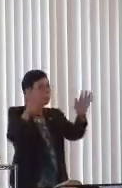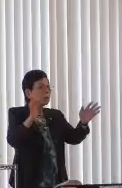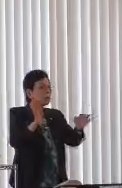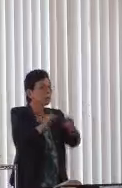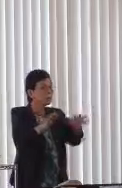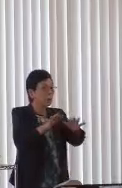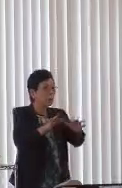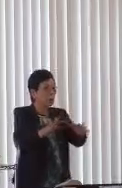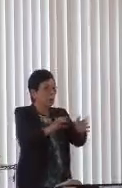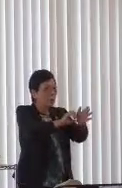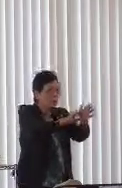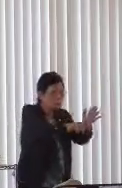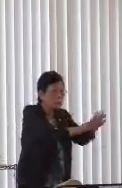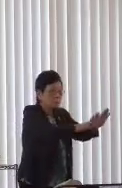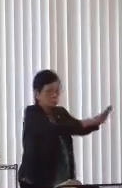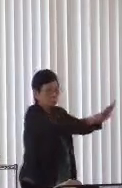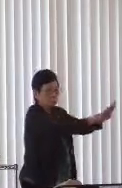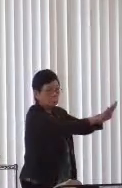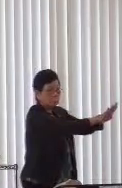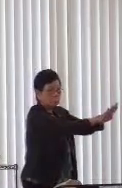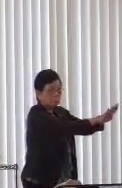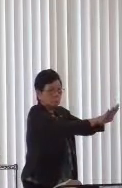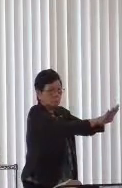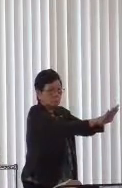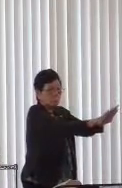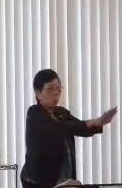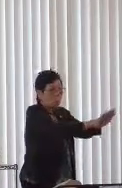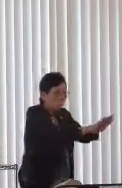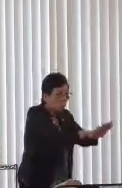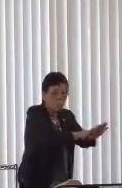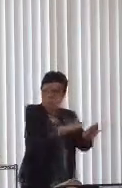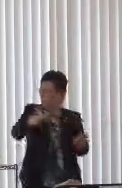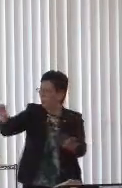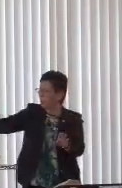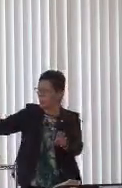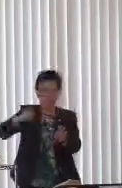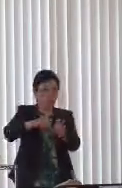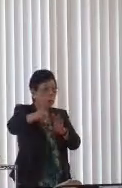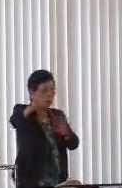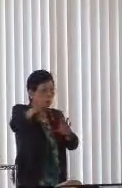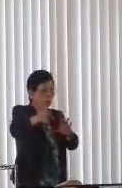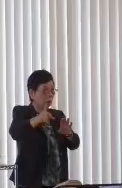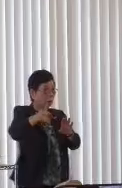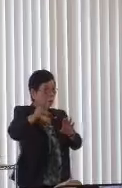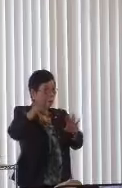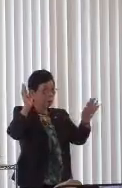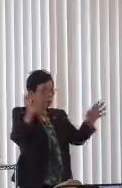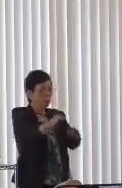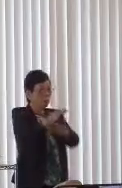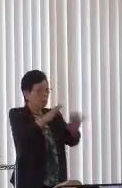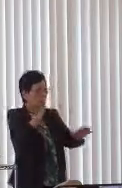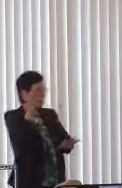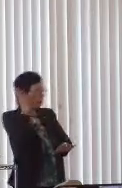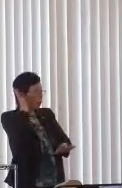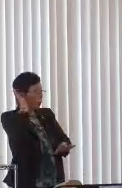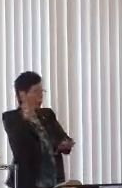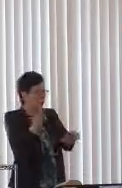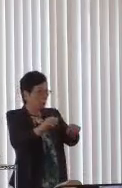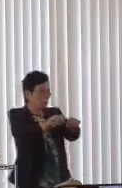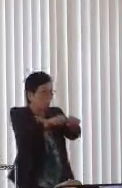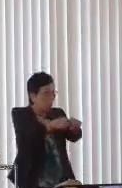ですけど、3分遅れて行ったら鍵が閉まってて入れなかったそうです。中で賛美歌聞こえてたそうですけどね、